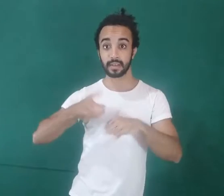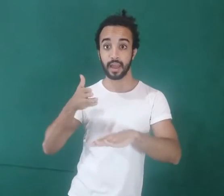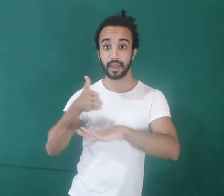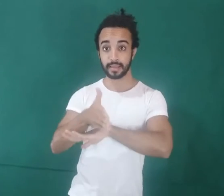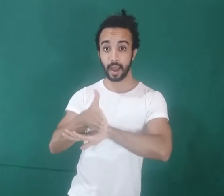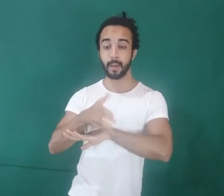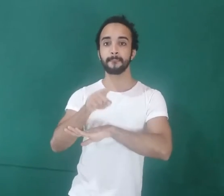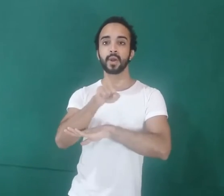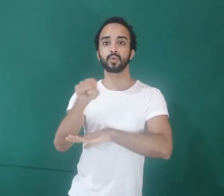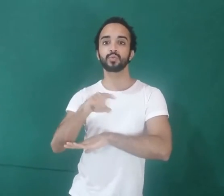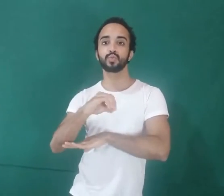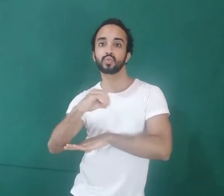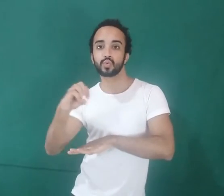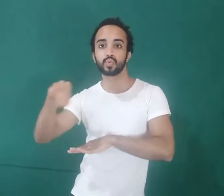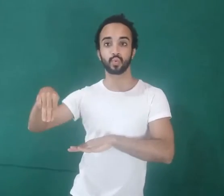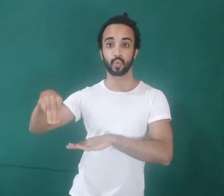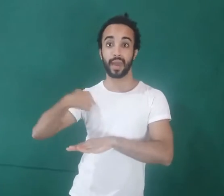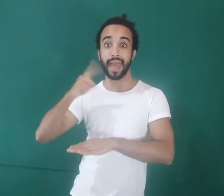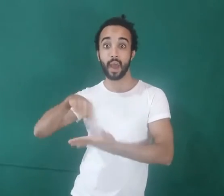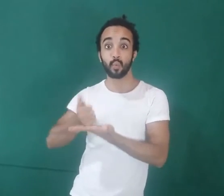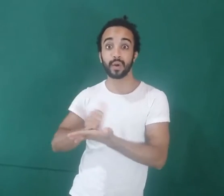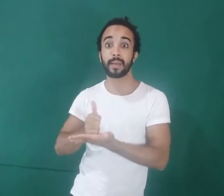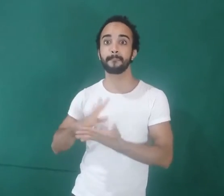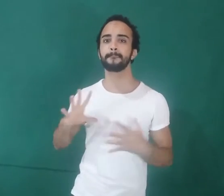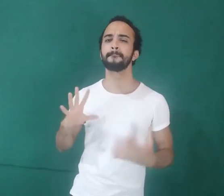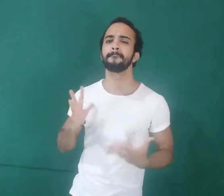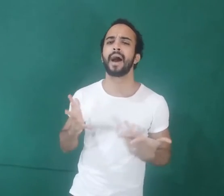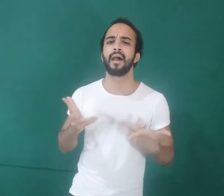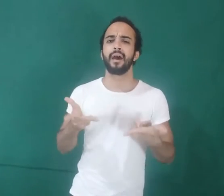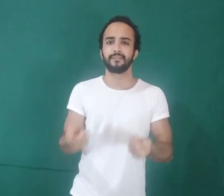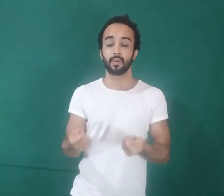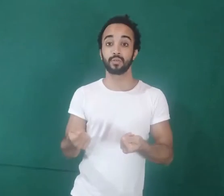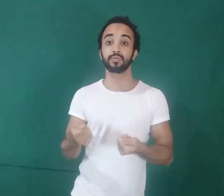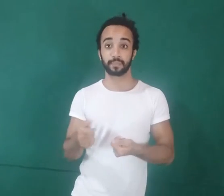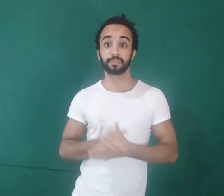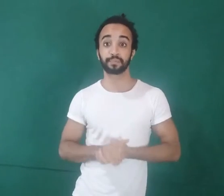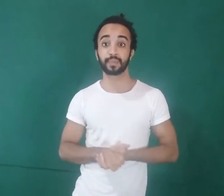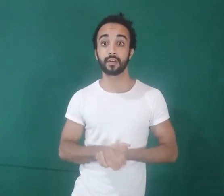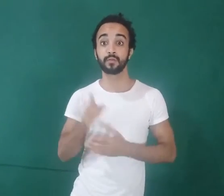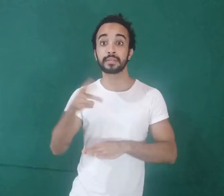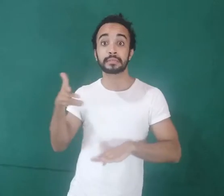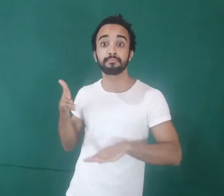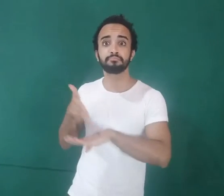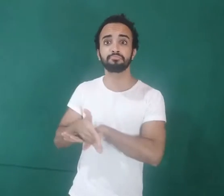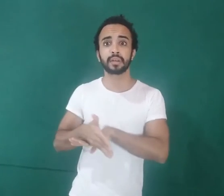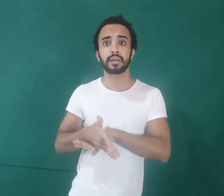gente, é um game maravilhoso. Você entra, você compra o ingresso, e aí você entra lá e fica aparecendo assim